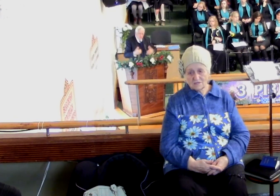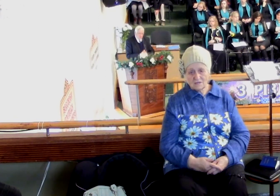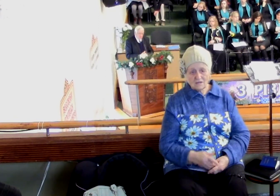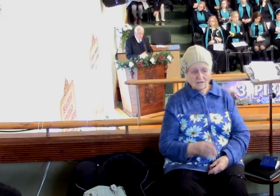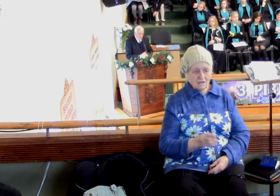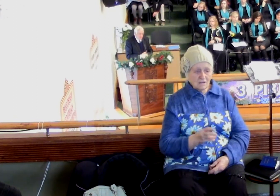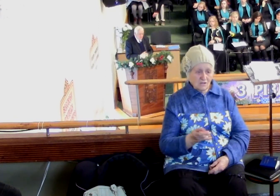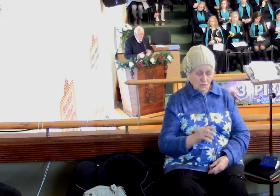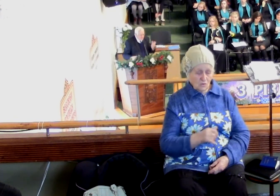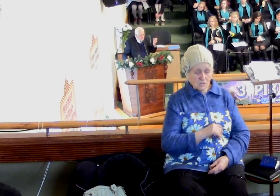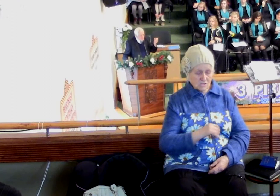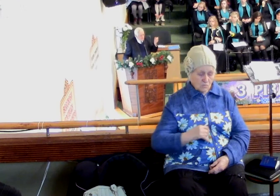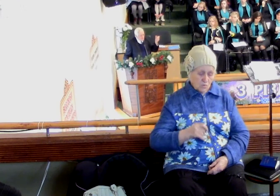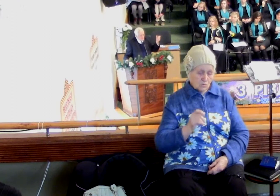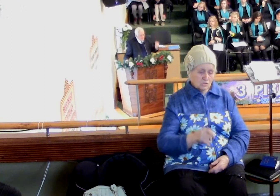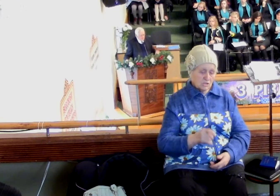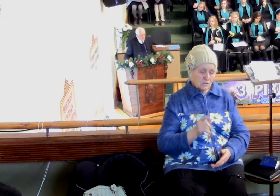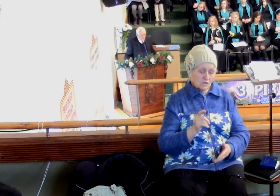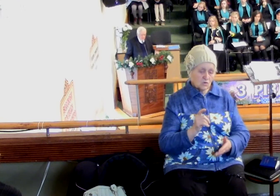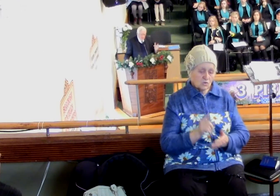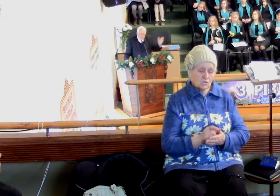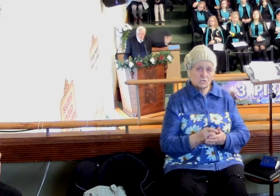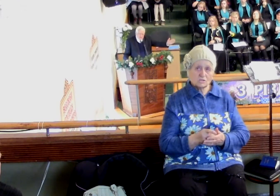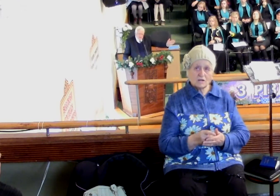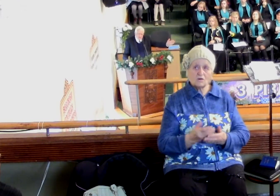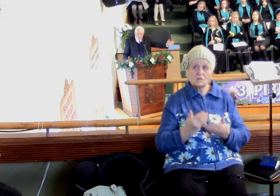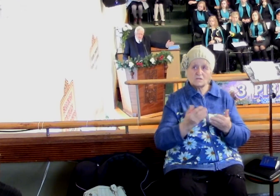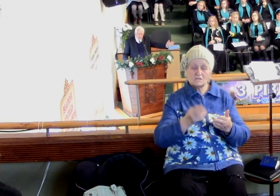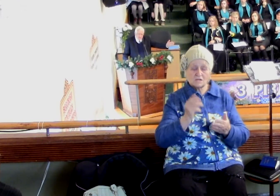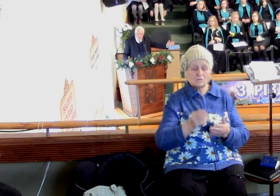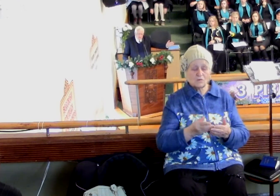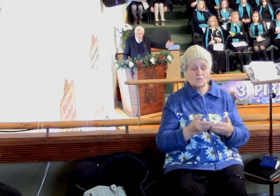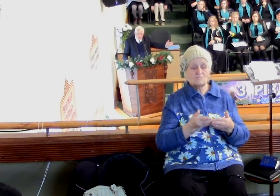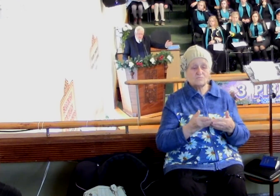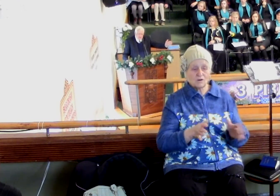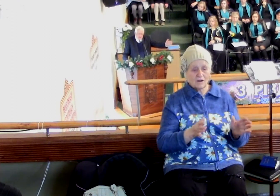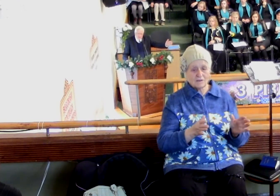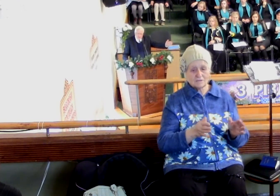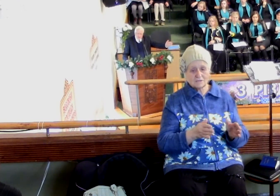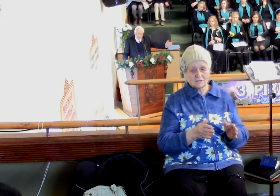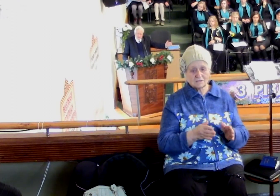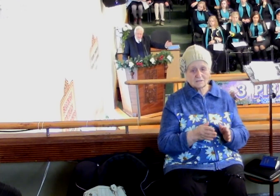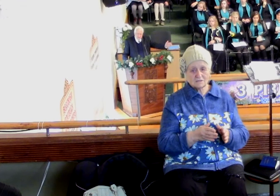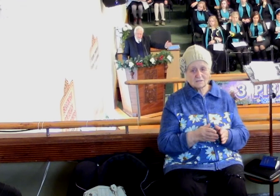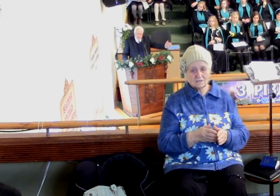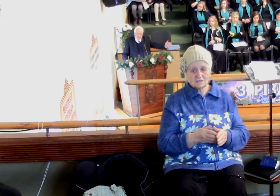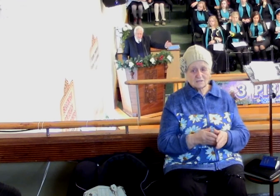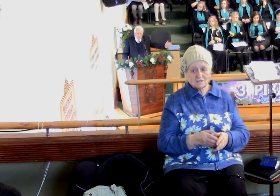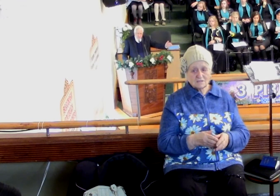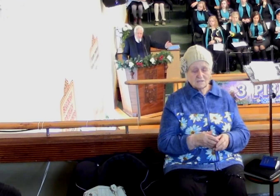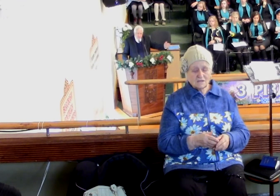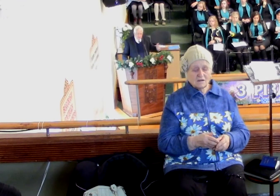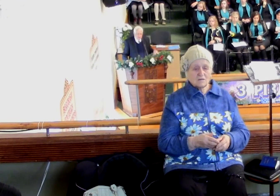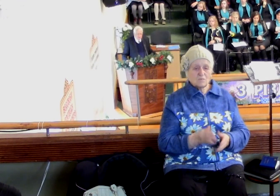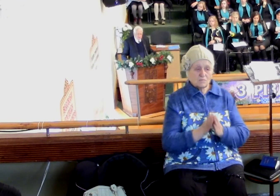обратиться к Богу. Вы должны покаяться. В прежней жизни во тьме, жизни неверия, жизни